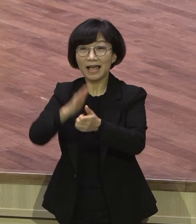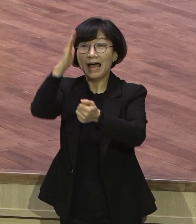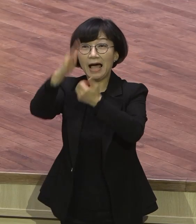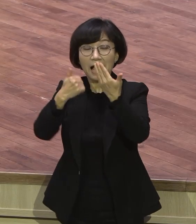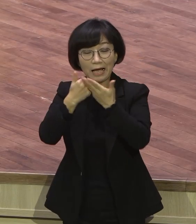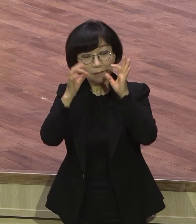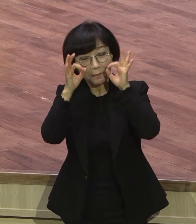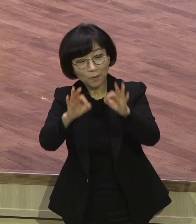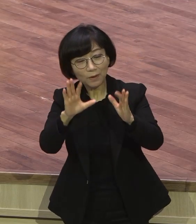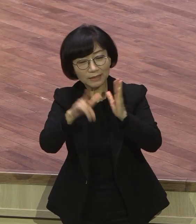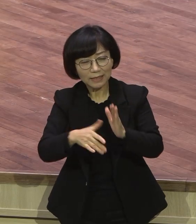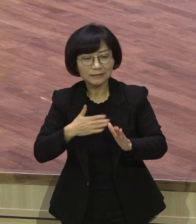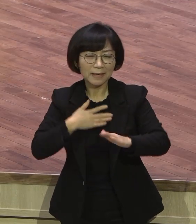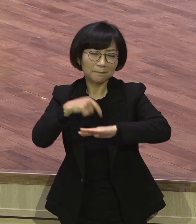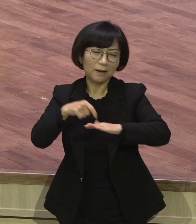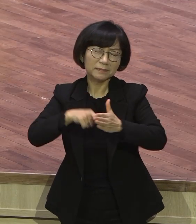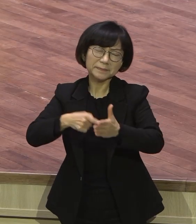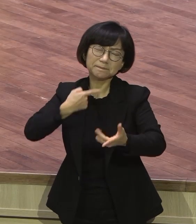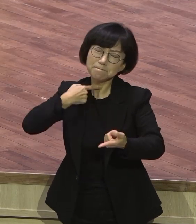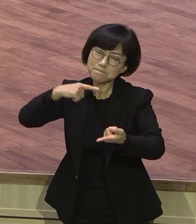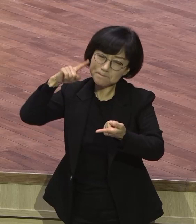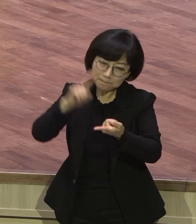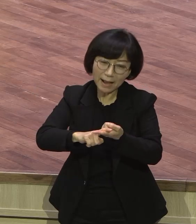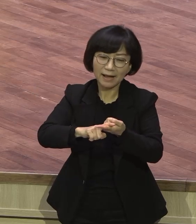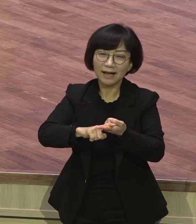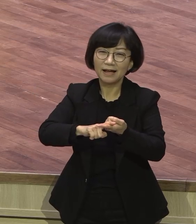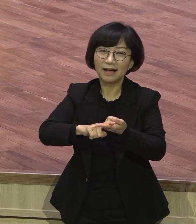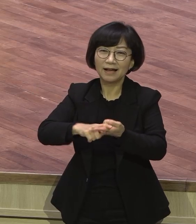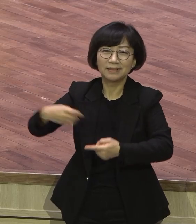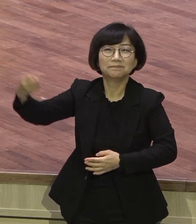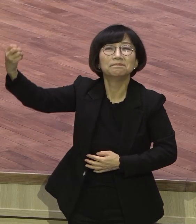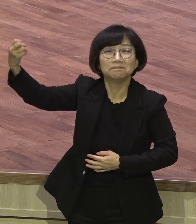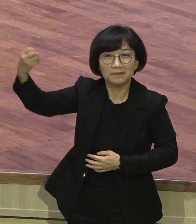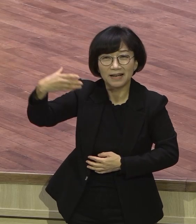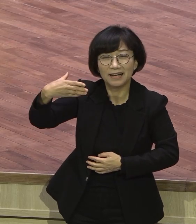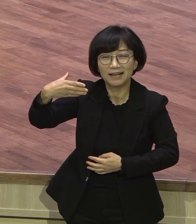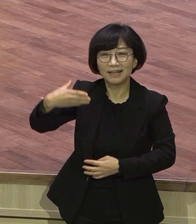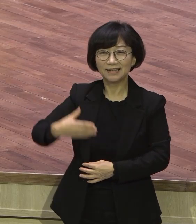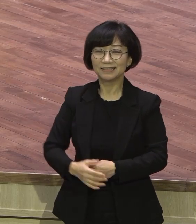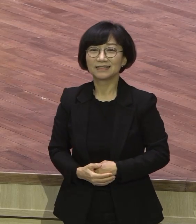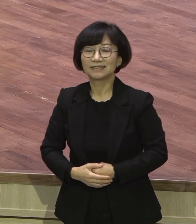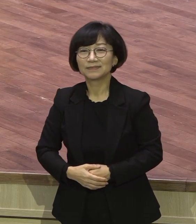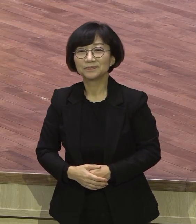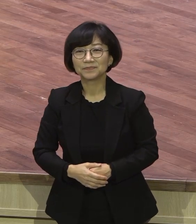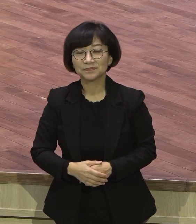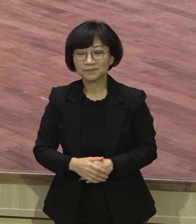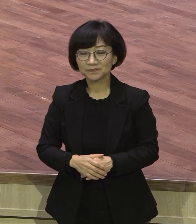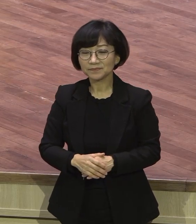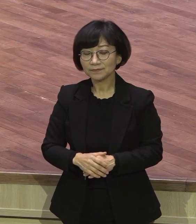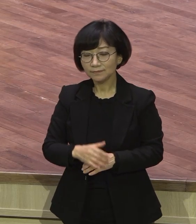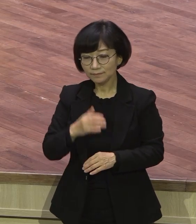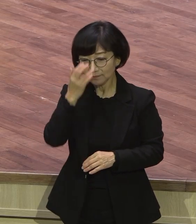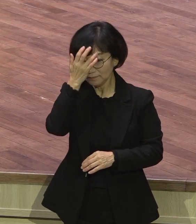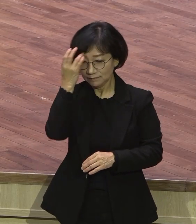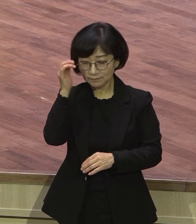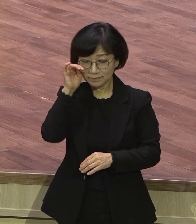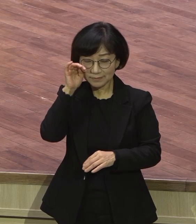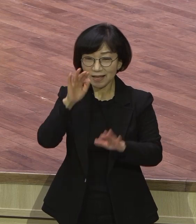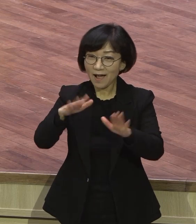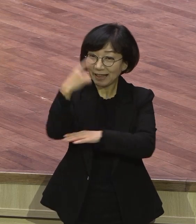사람이라는 이러한 별칭을 듣기에 합당할 정도로 따위선 그야말로 하나하나의 고백에